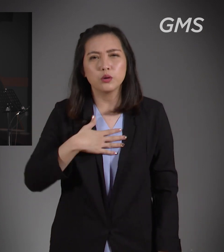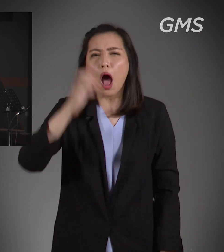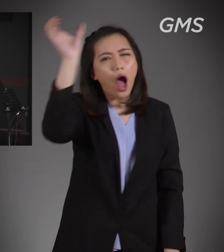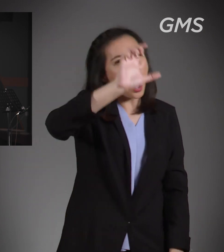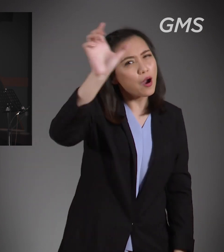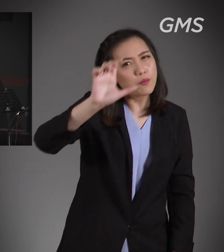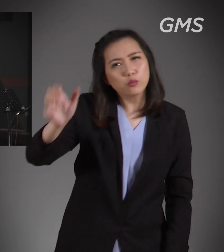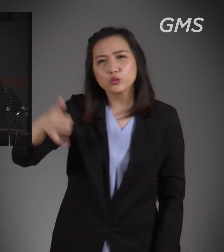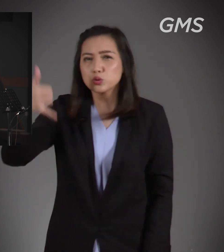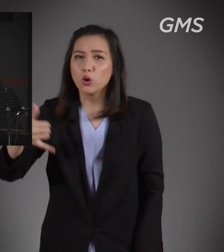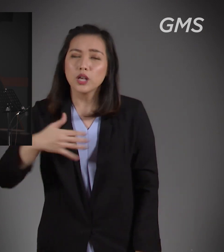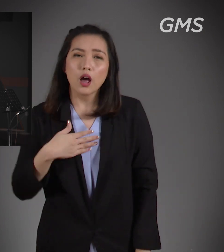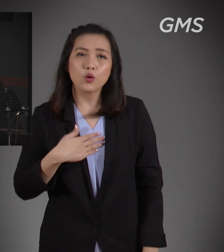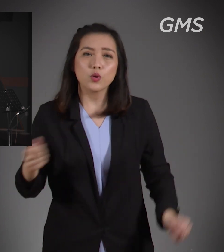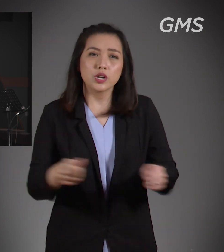setiamu.